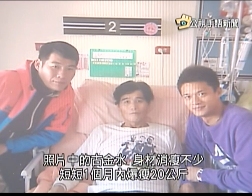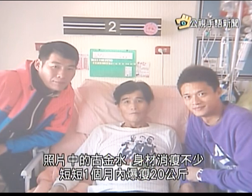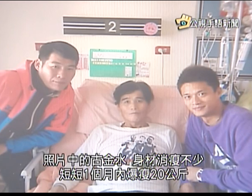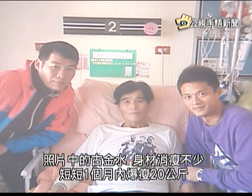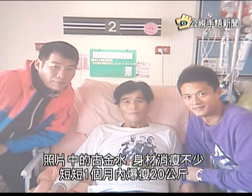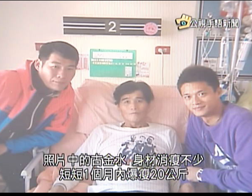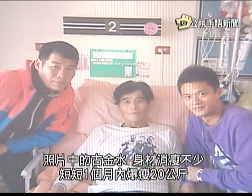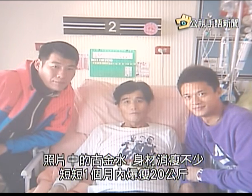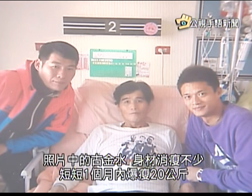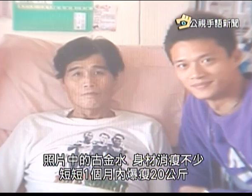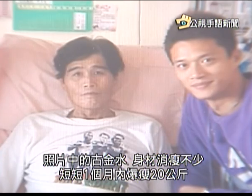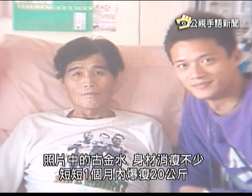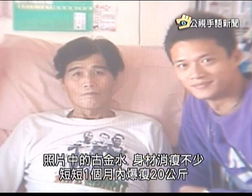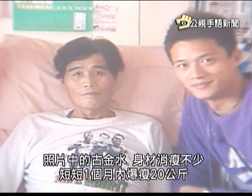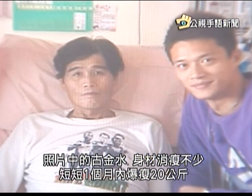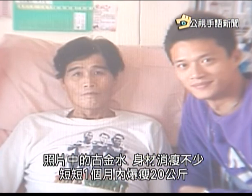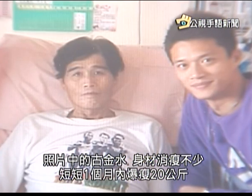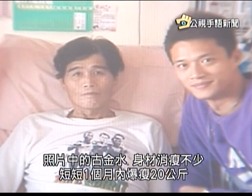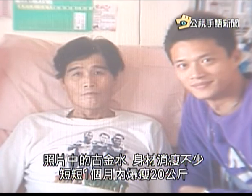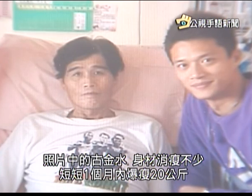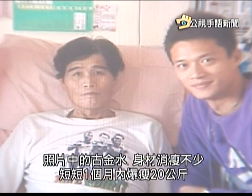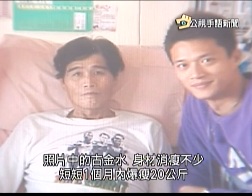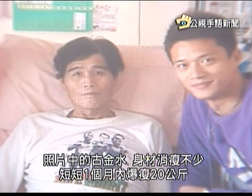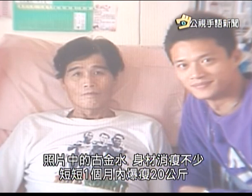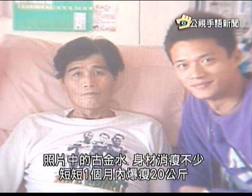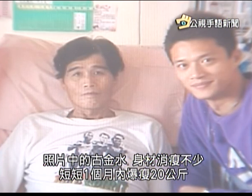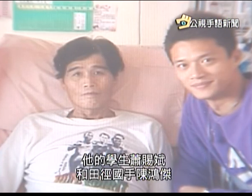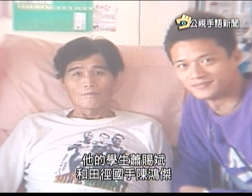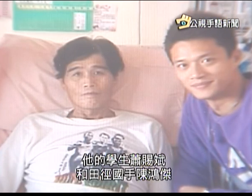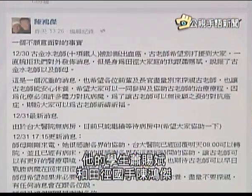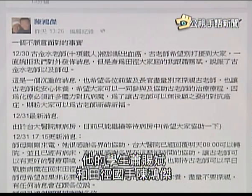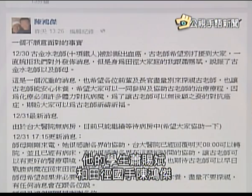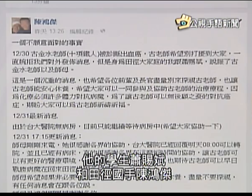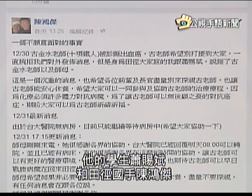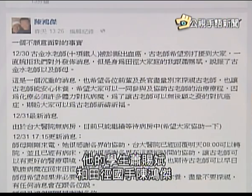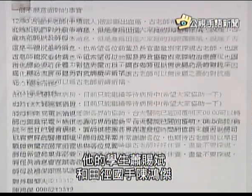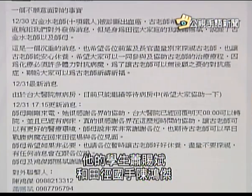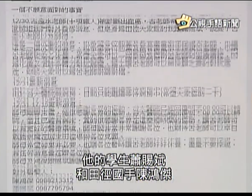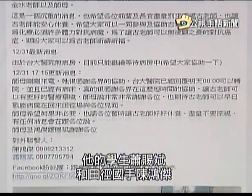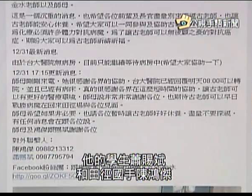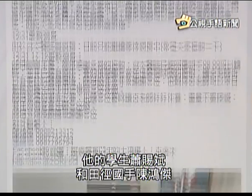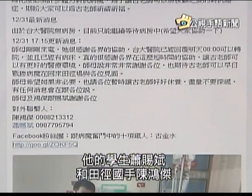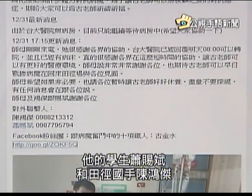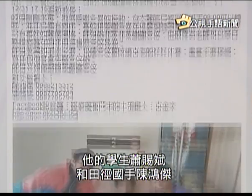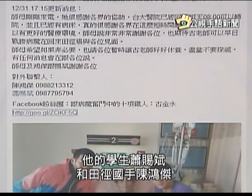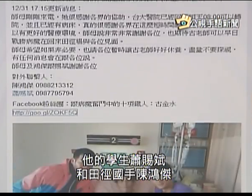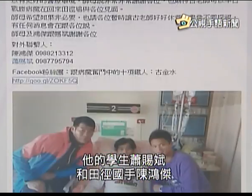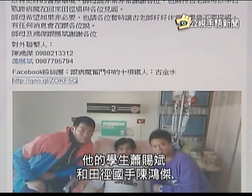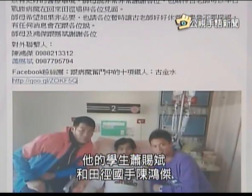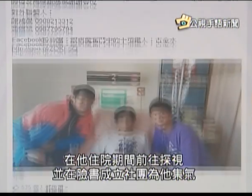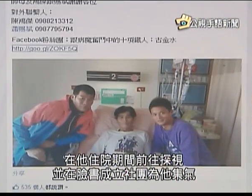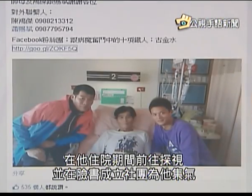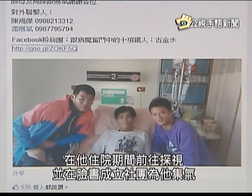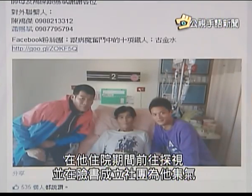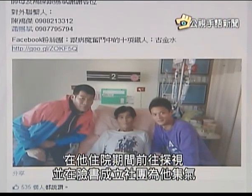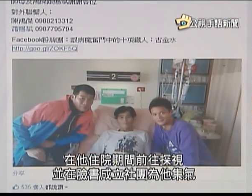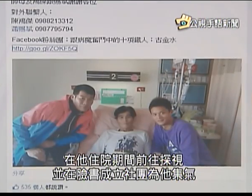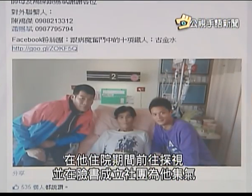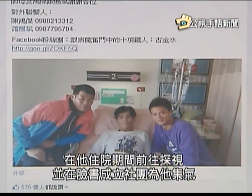瘦不少，短短一个月内暴瘦20公斤。他的学生肖次斌和田径国手陈宏杰在他住院期间前往探视，